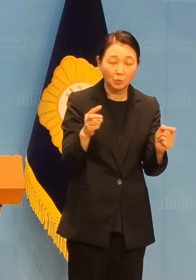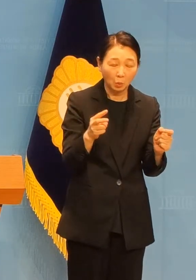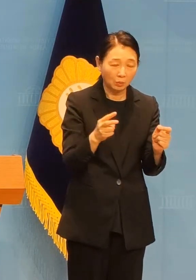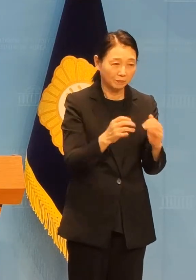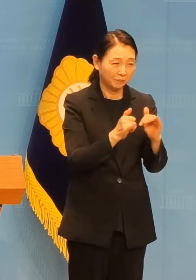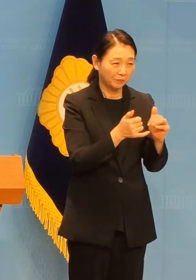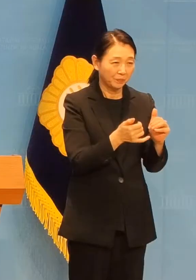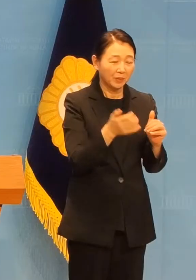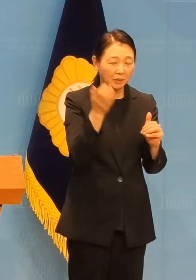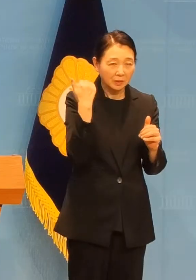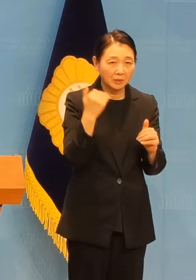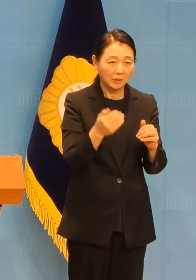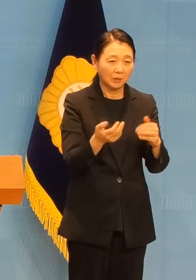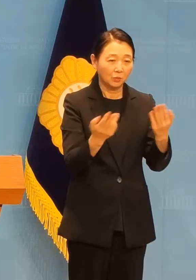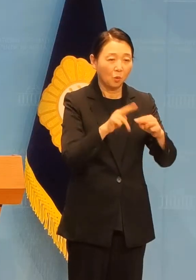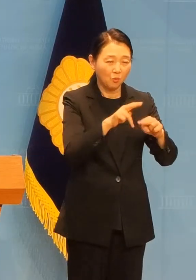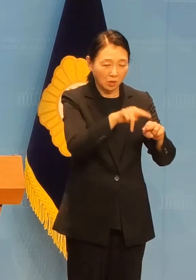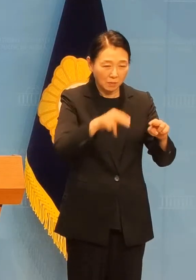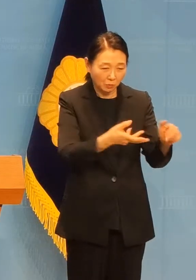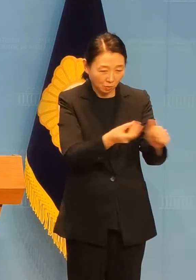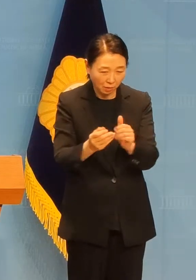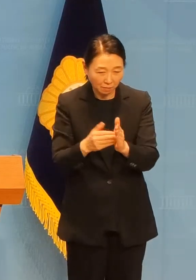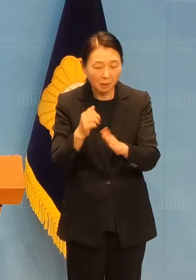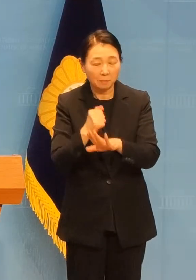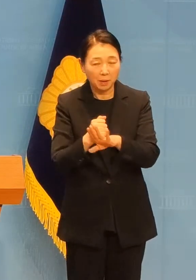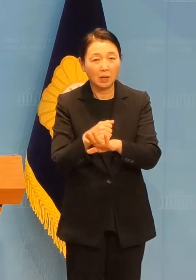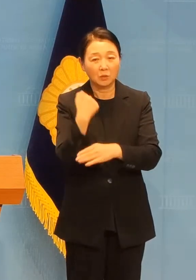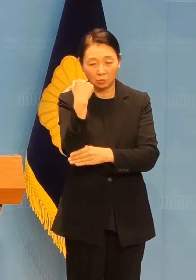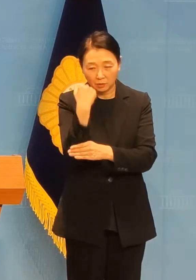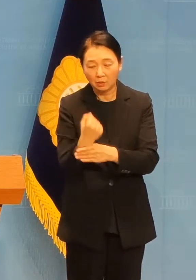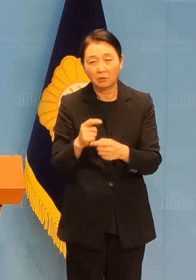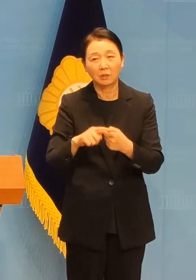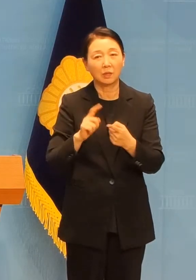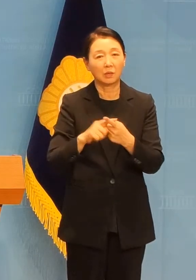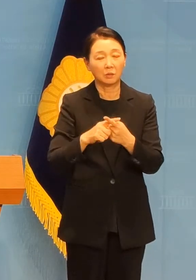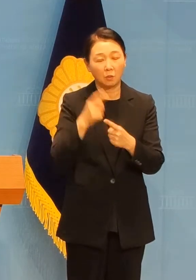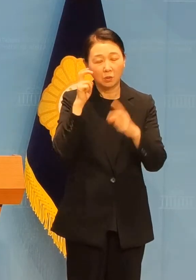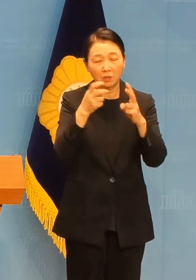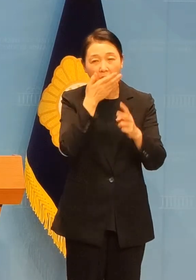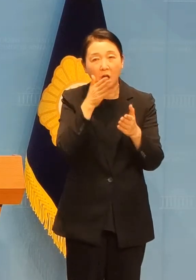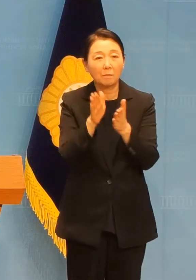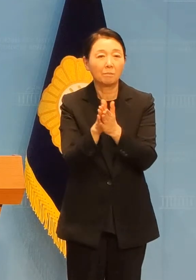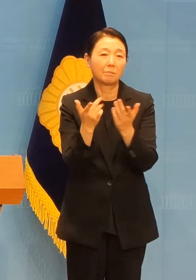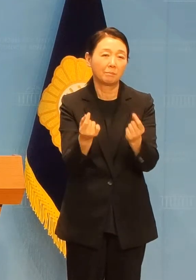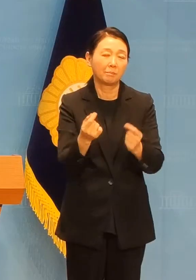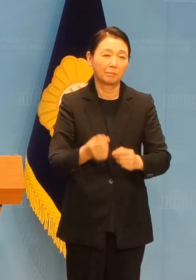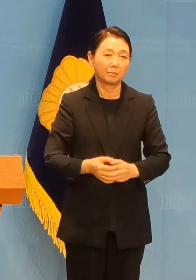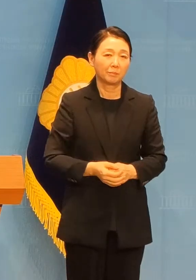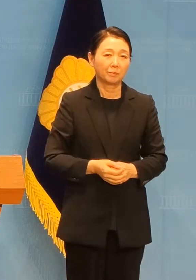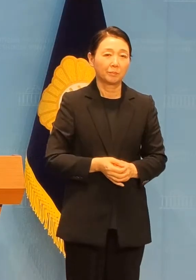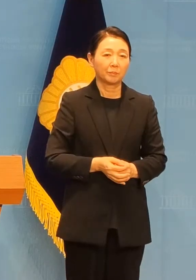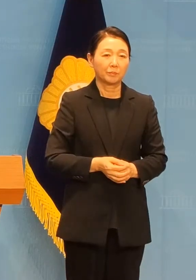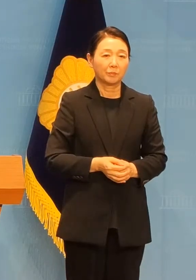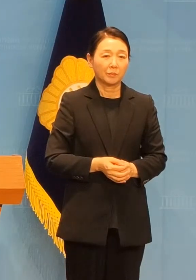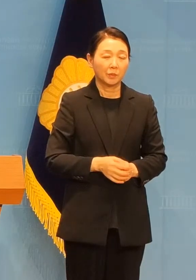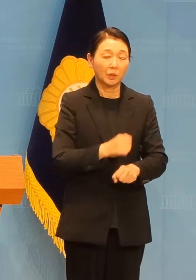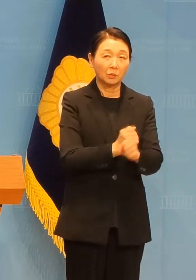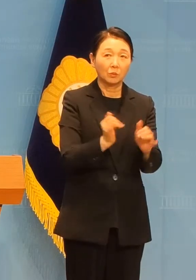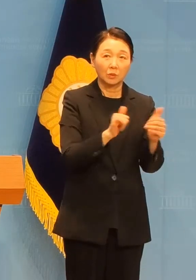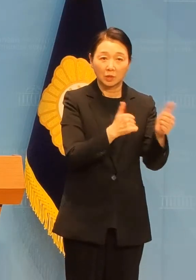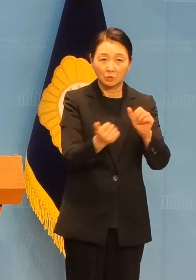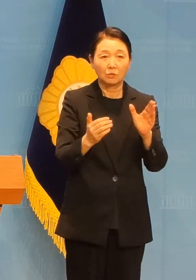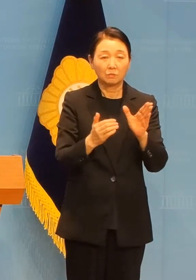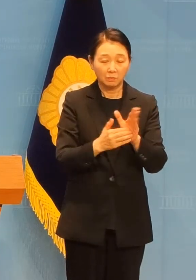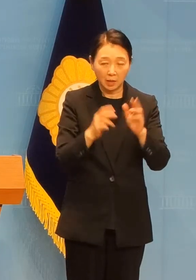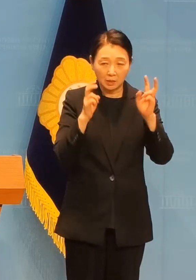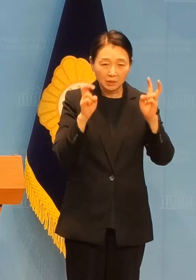이번 사건은 썩을 대로 썩은 기업 범죄 면책 카르텔의 실체를 보여주고 있습니다. 노동자의 죽음을